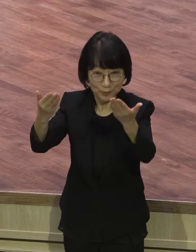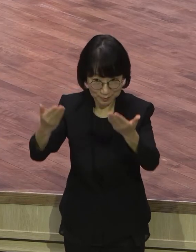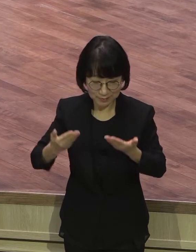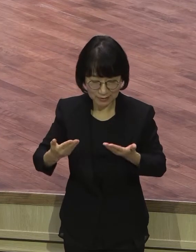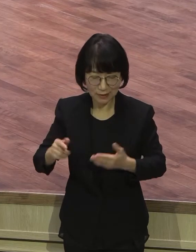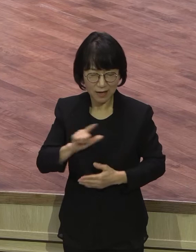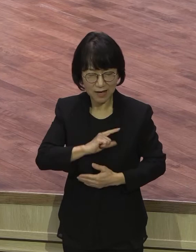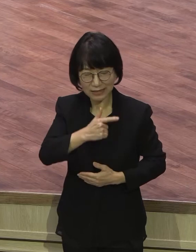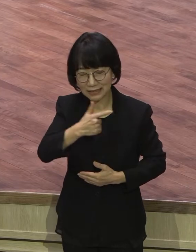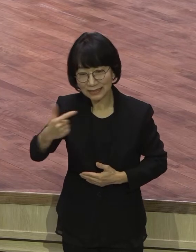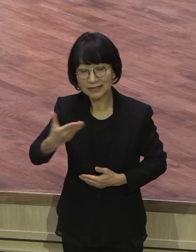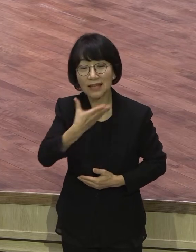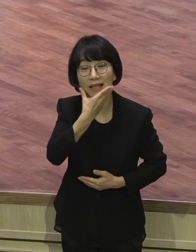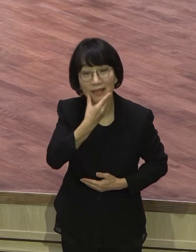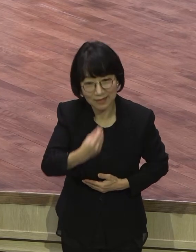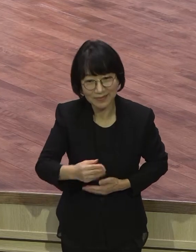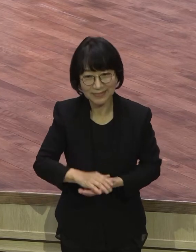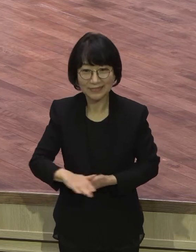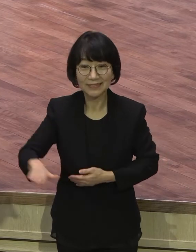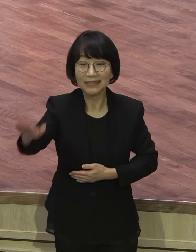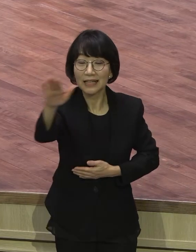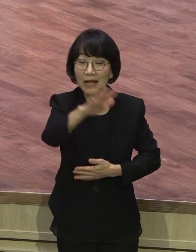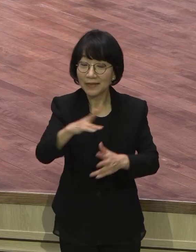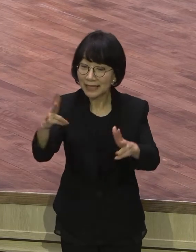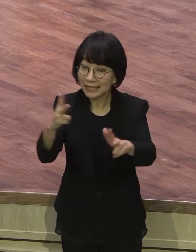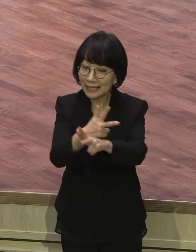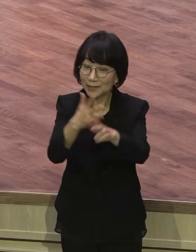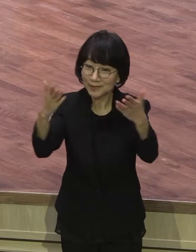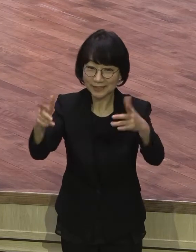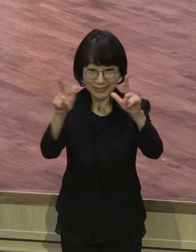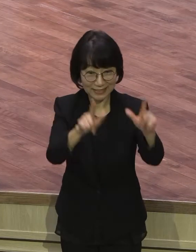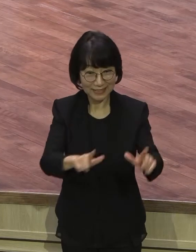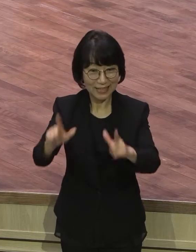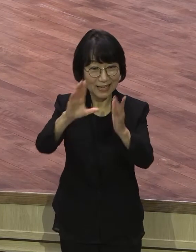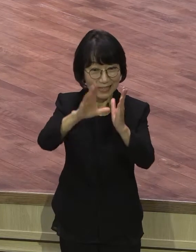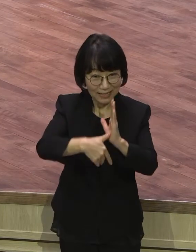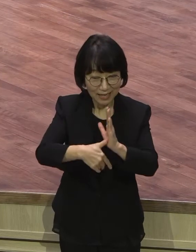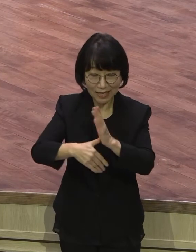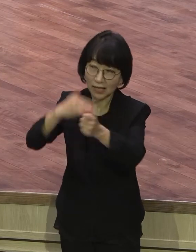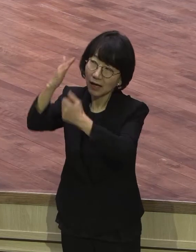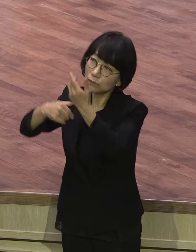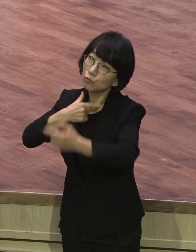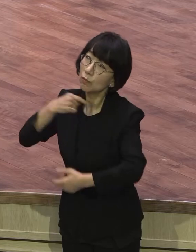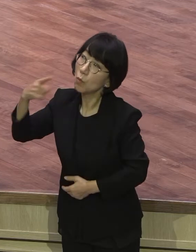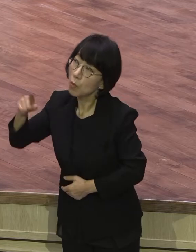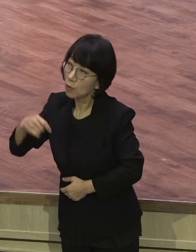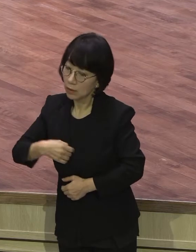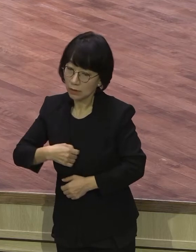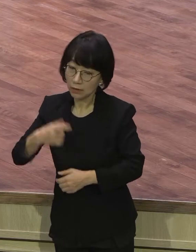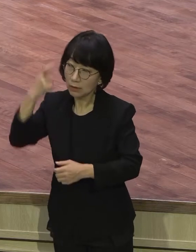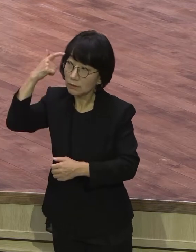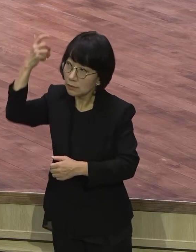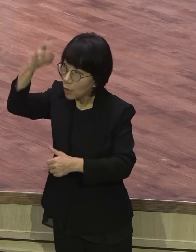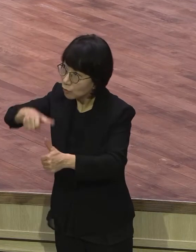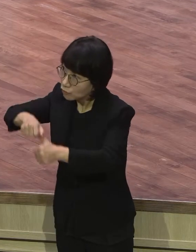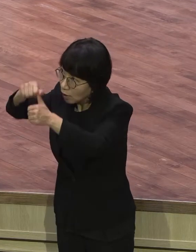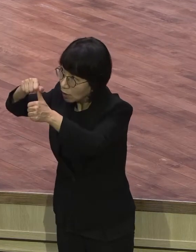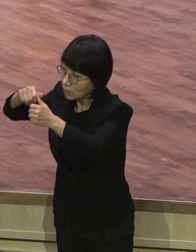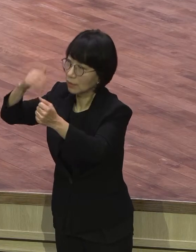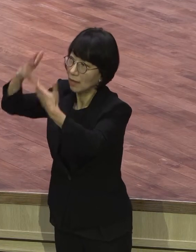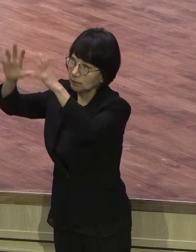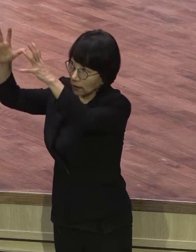아멘. 그 여러분 한 주간 살아가면서 내가 하나님의 소원이 영원 구원에 하나님 나라가 임하는 이